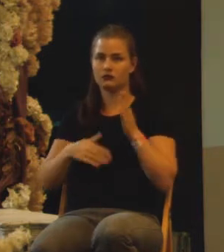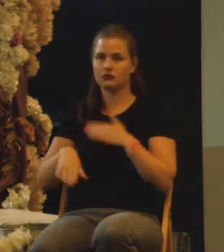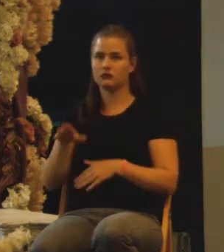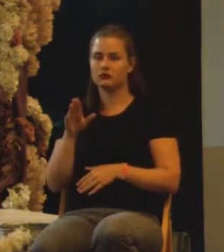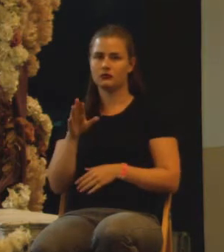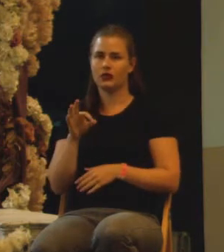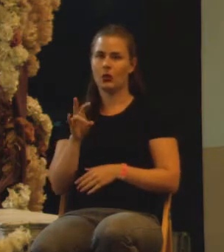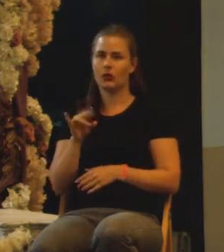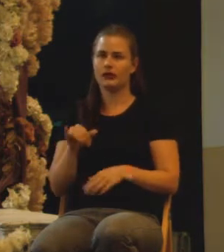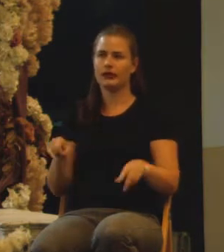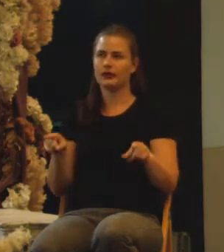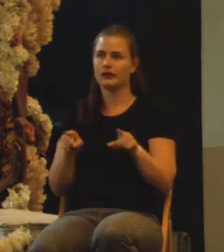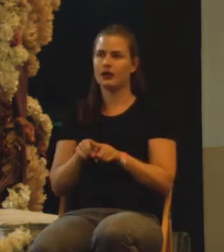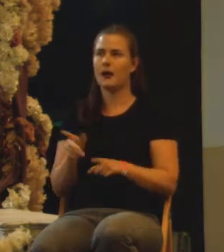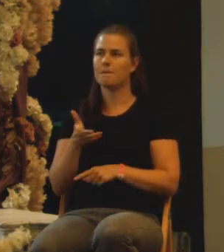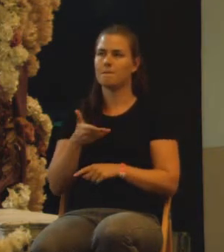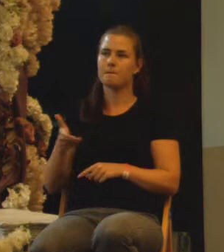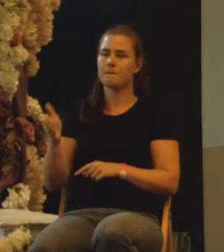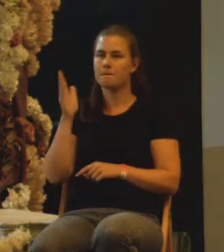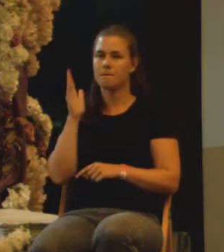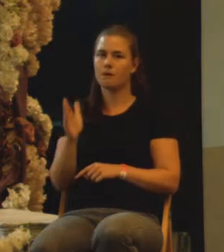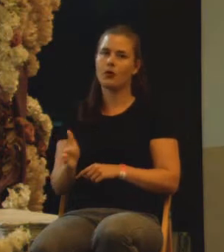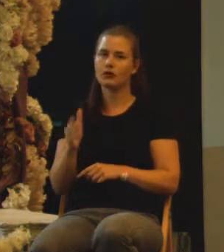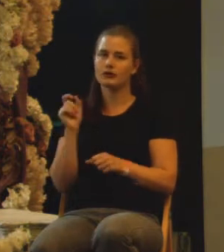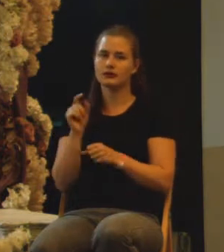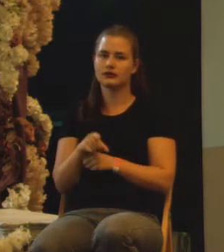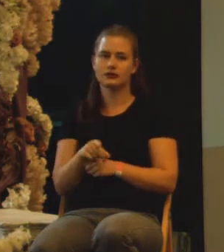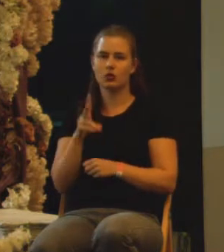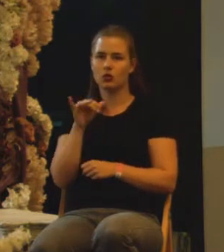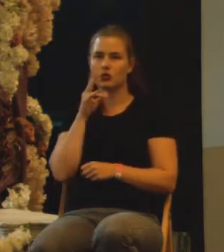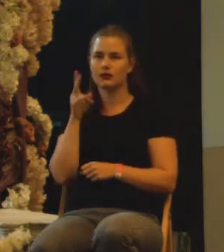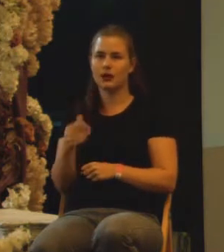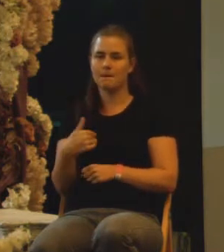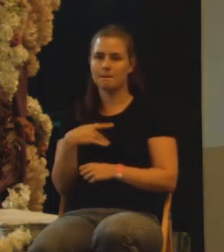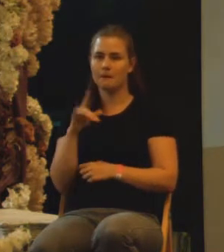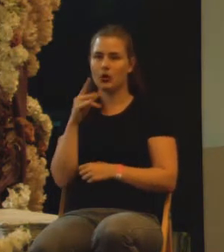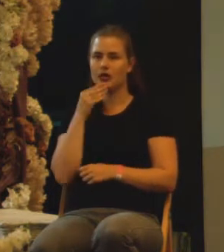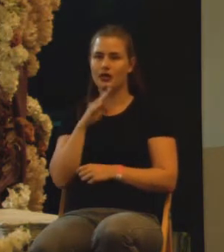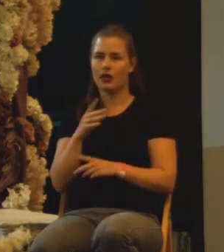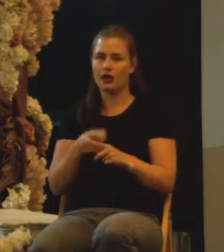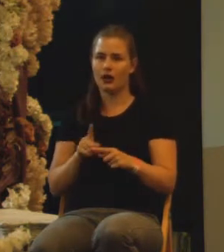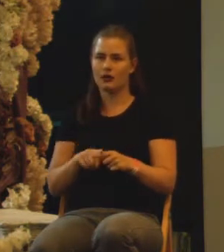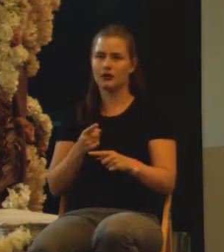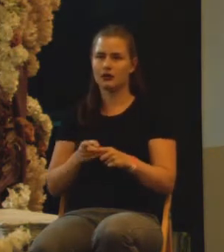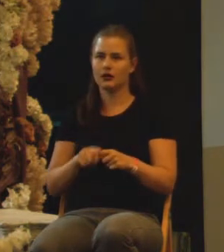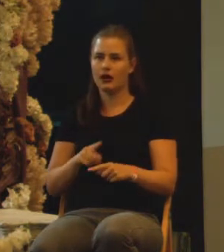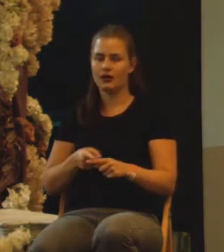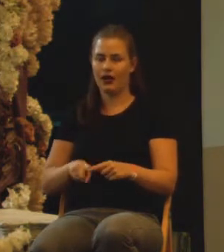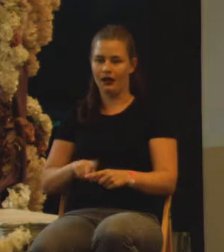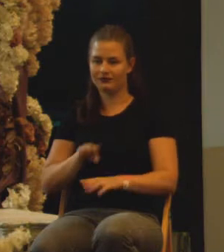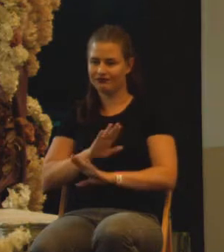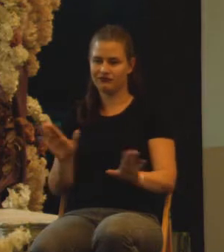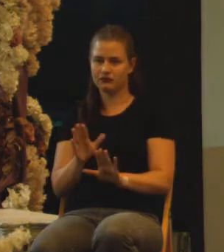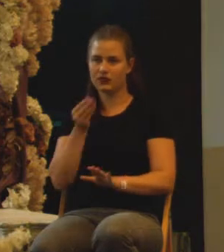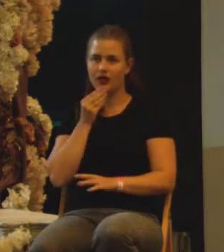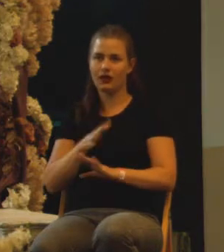И они такие: мы будем там заказывать. Но смотрите, мой ребенок не ест это, не ест это, не ест это, не